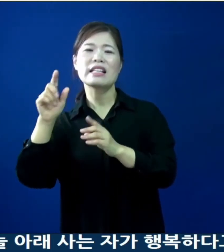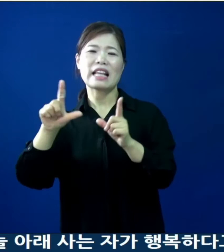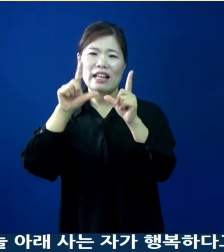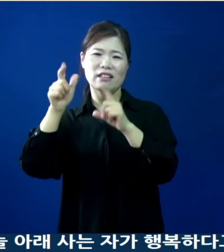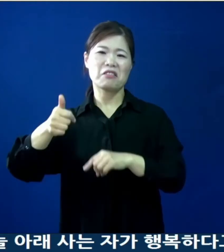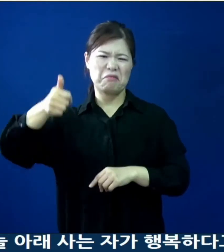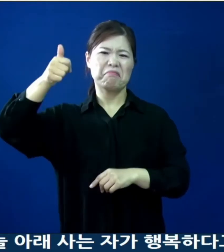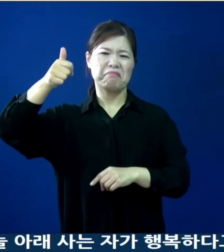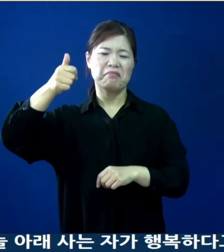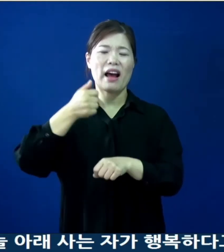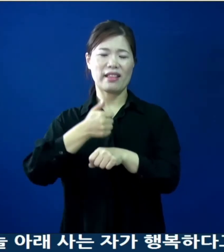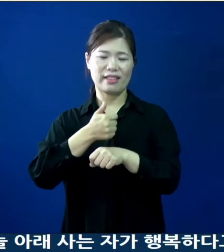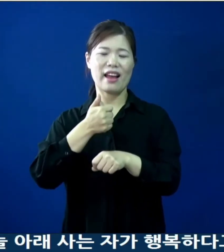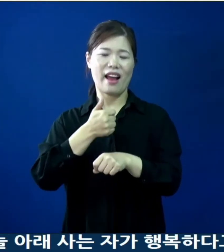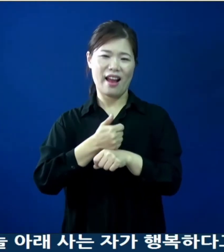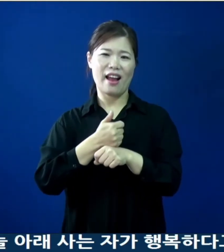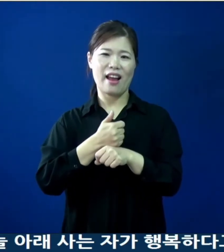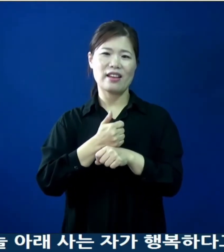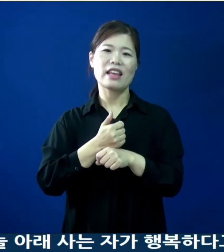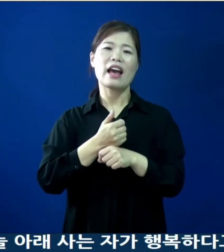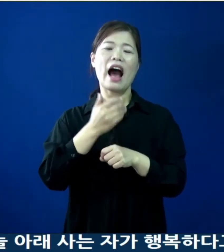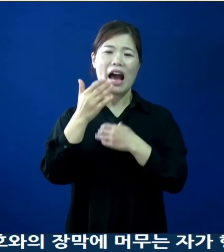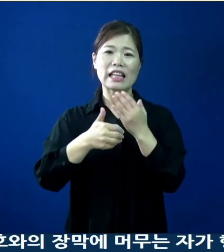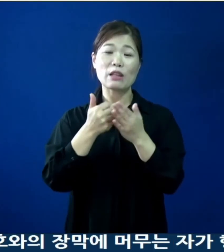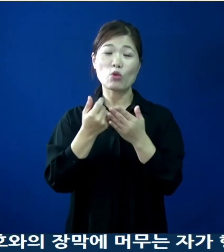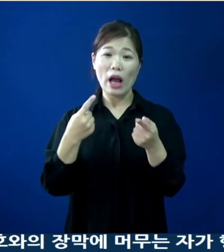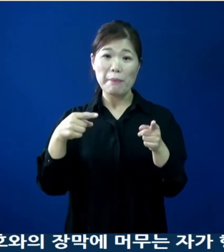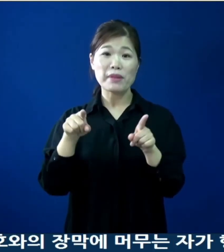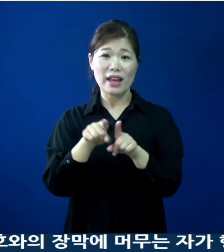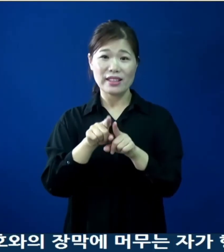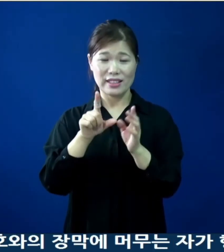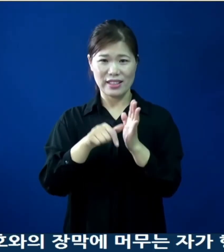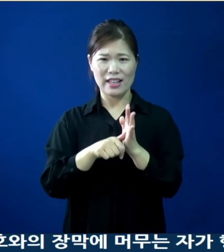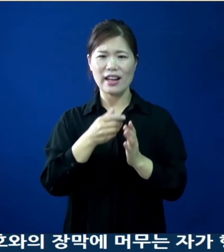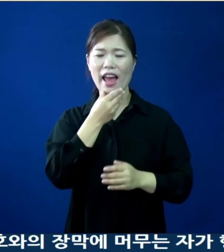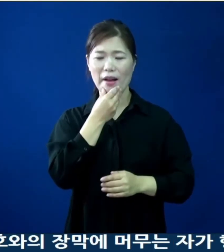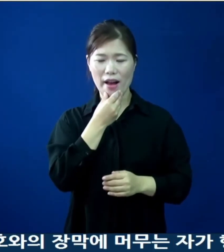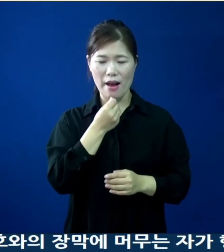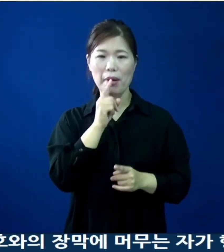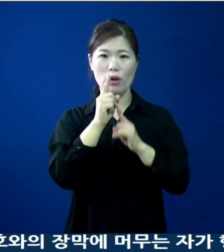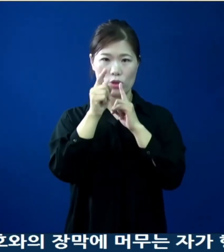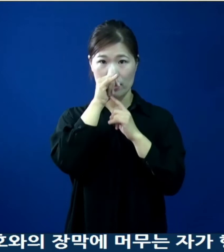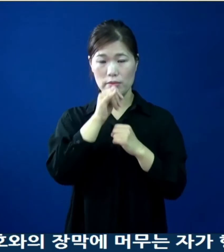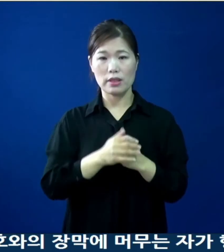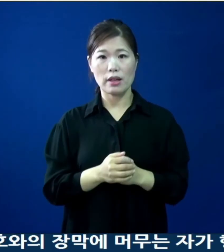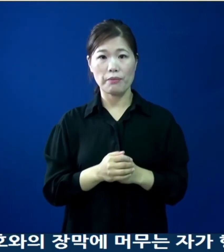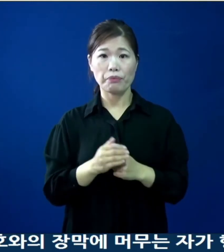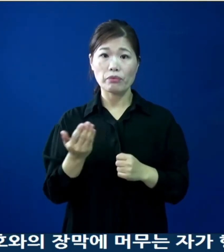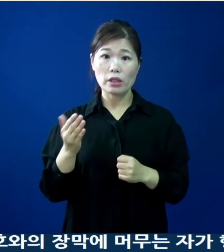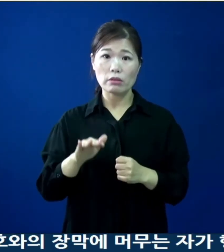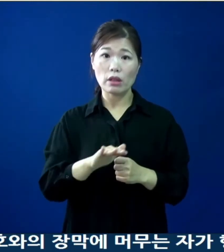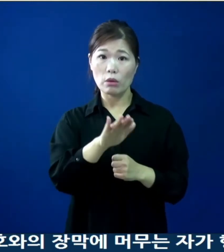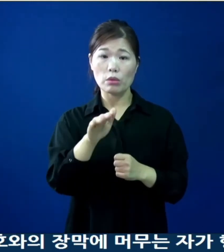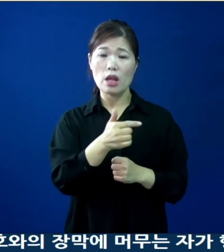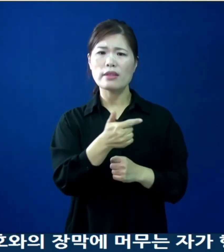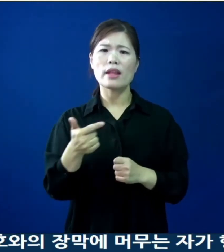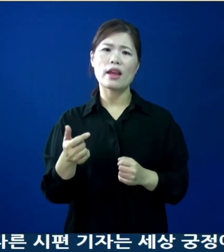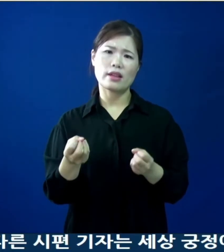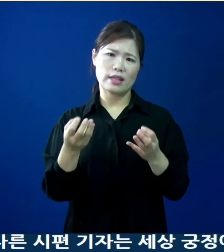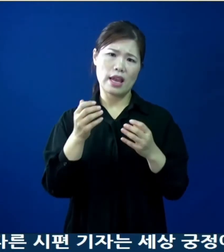이렇게 행복한 시간으로 설명해 주고 있었습니다. 그런데